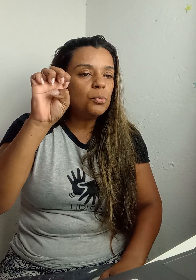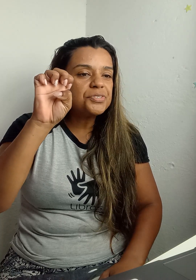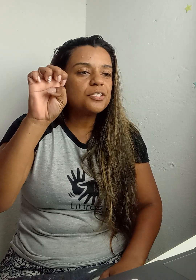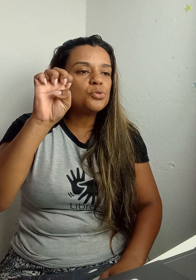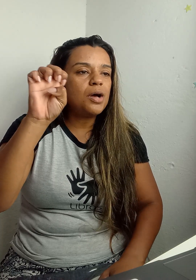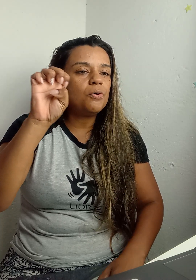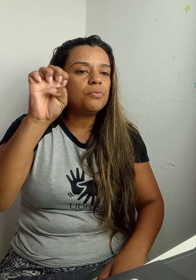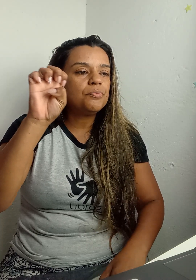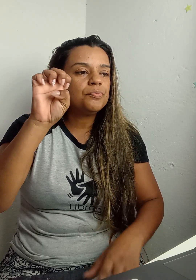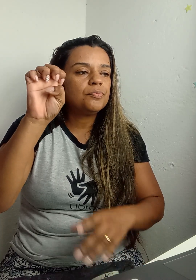homossexual,